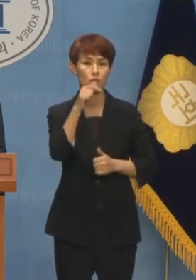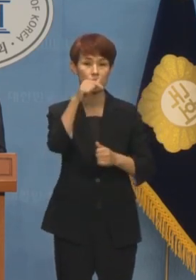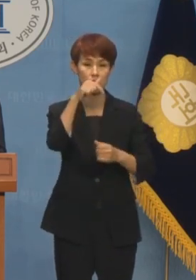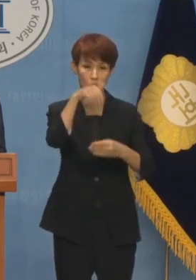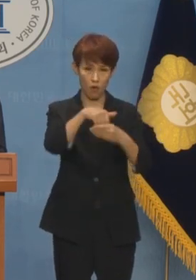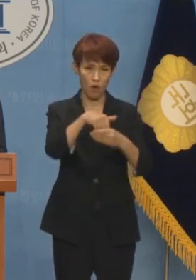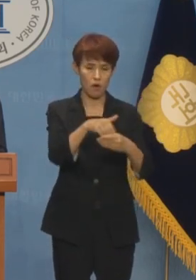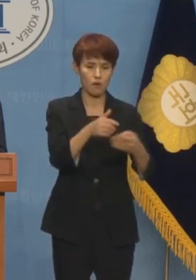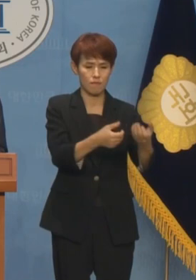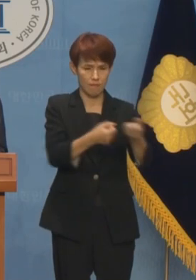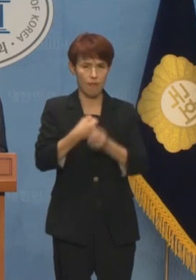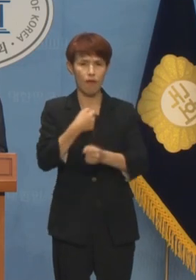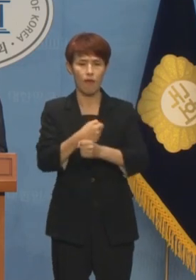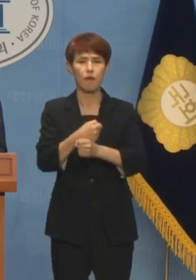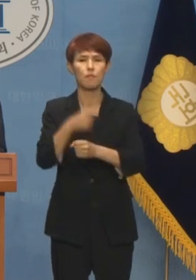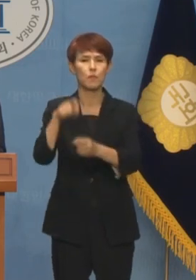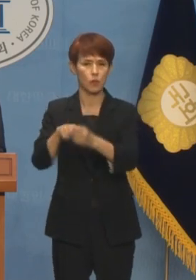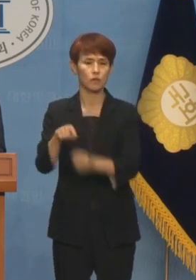실시입니다.